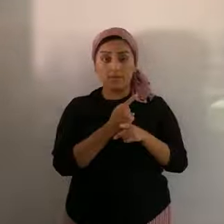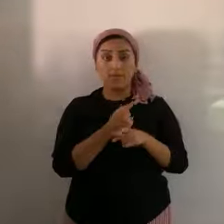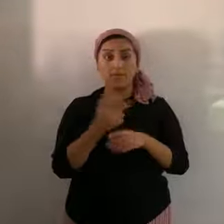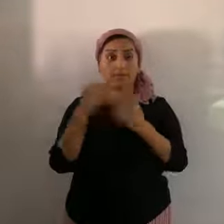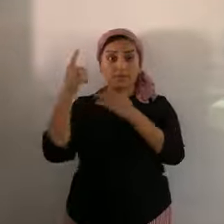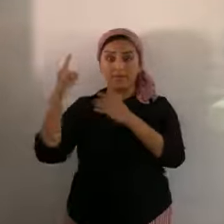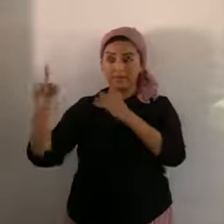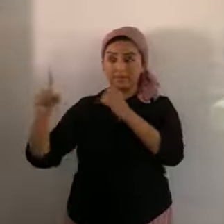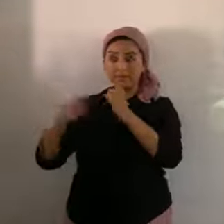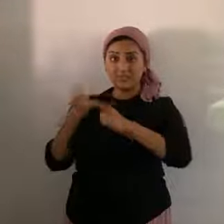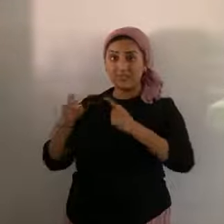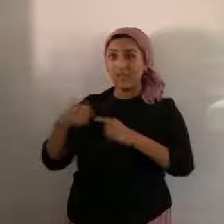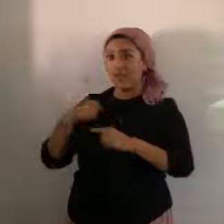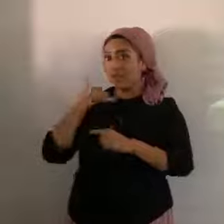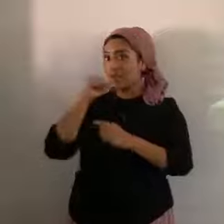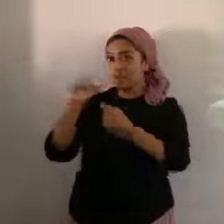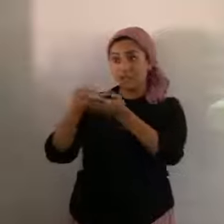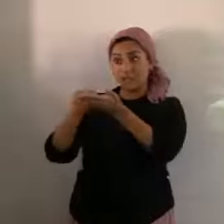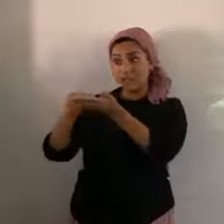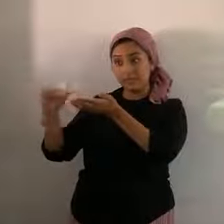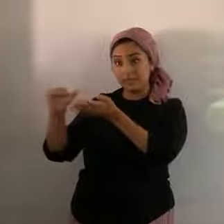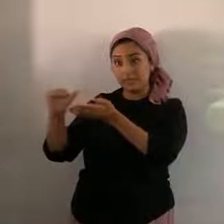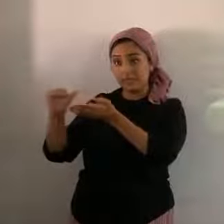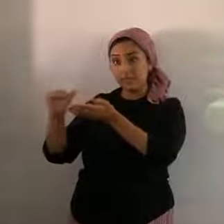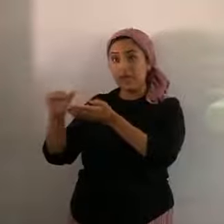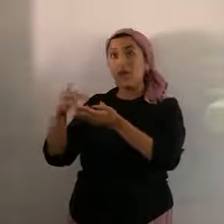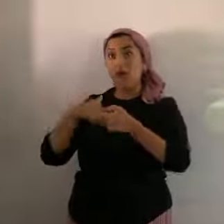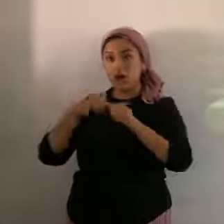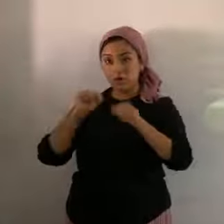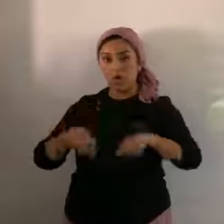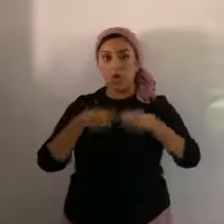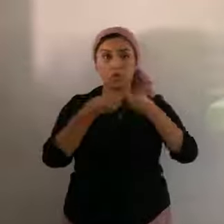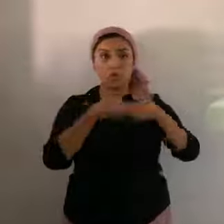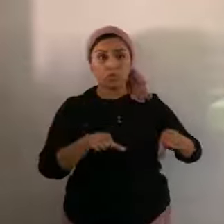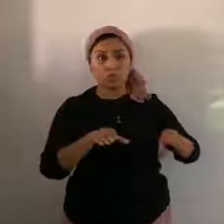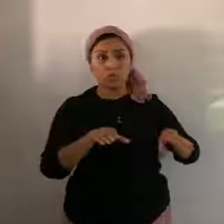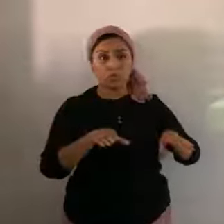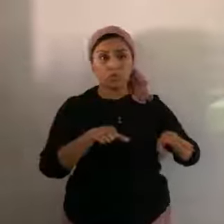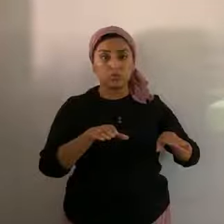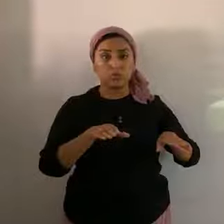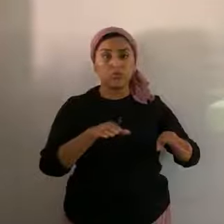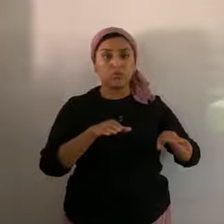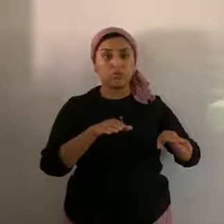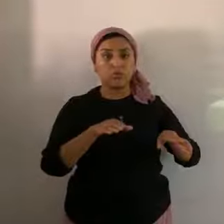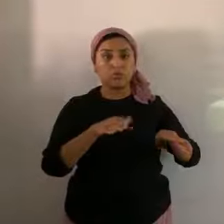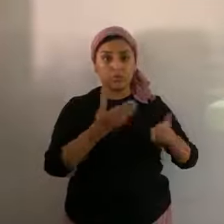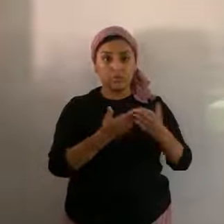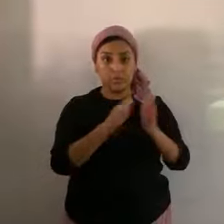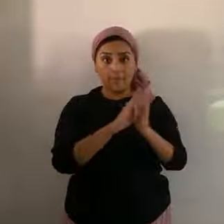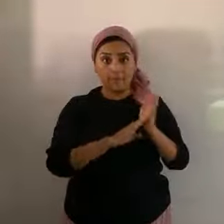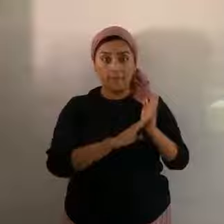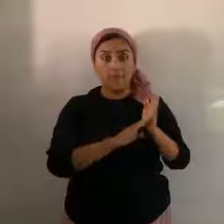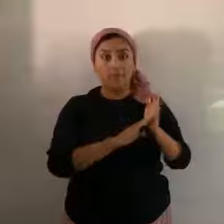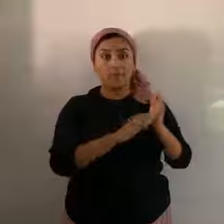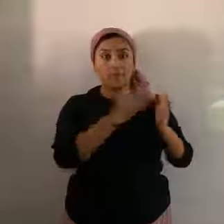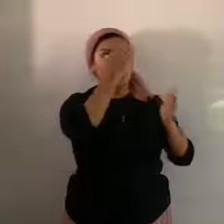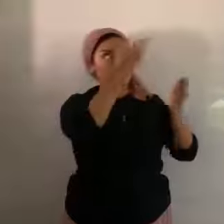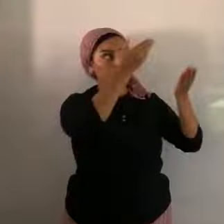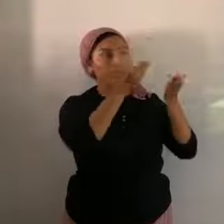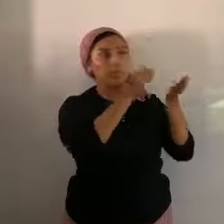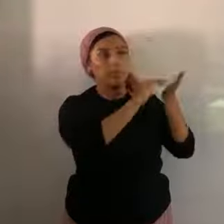me ofende y yo no le perdono, entonces yo puedo perder, seguro, por lo marca la Tanaj, el perdón de